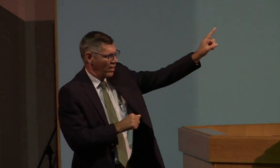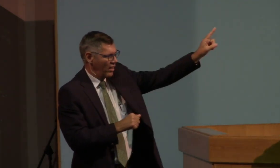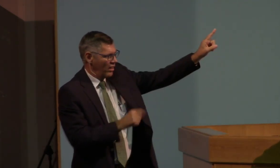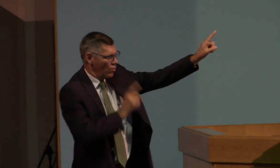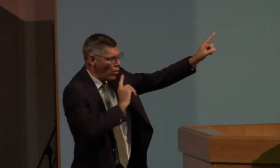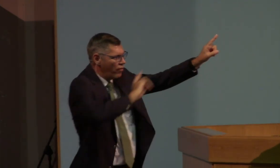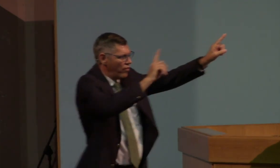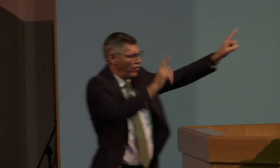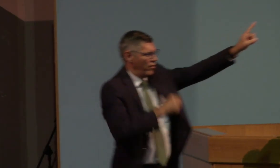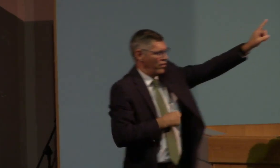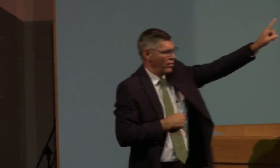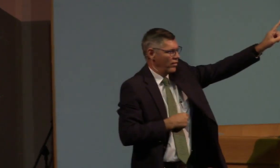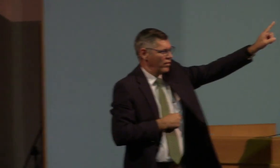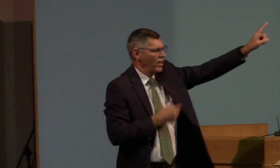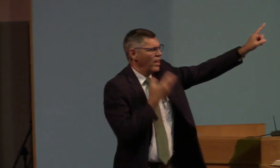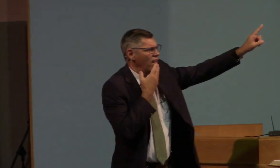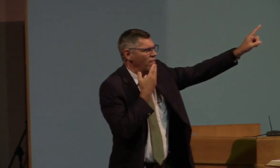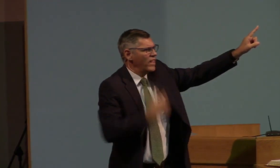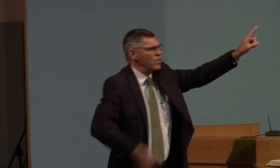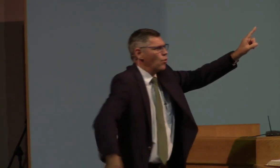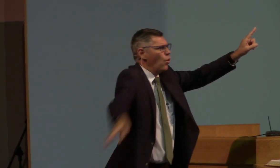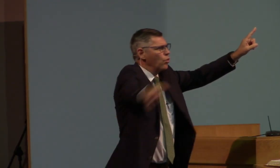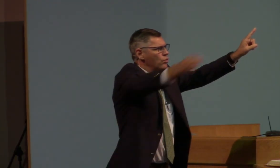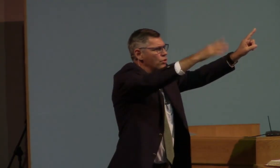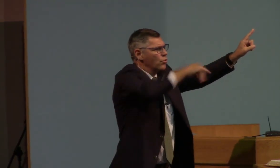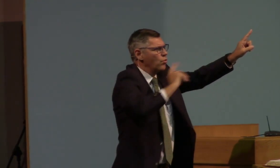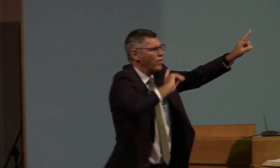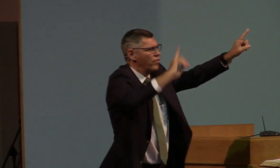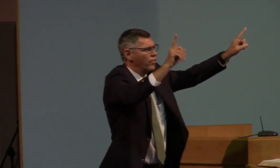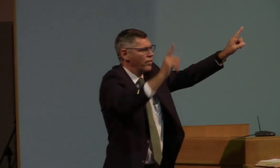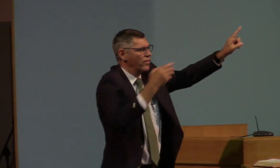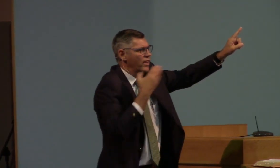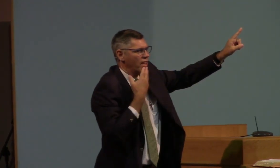Hoof. En wie is ons hoof? Wie?